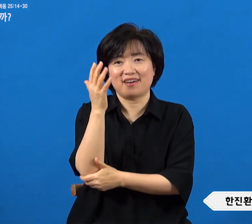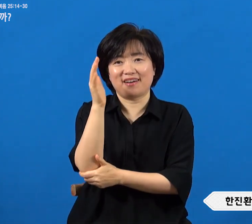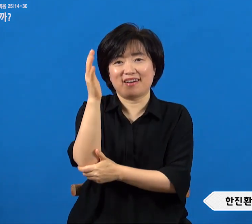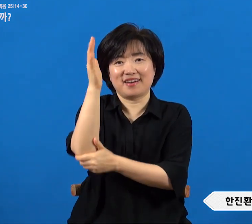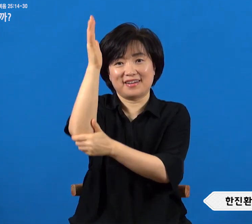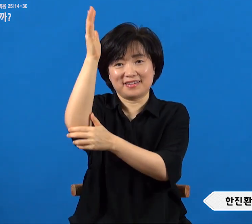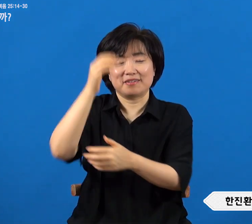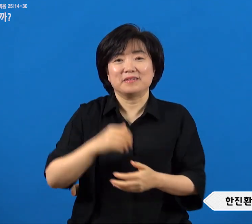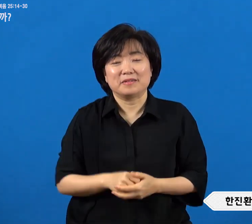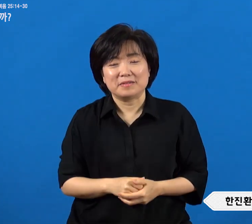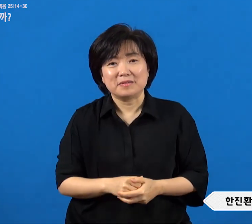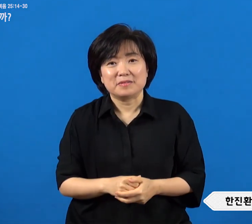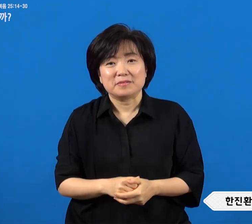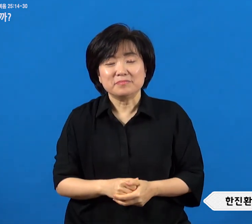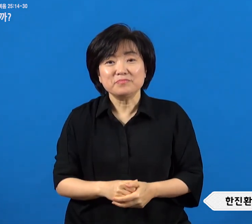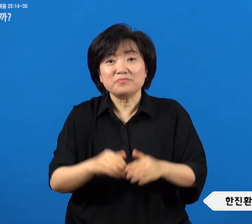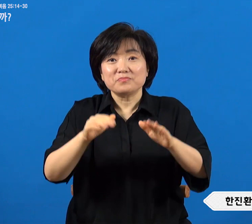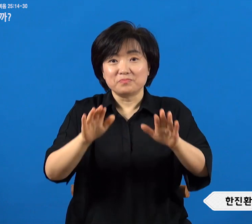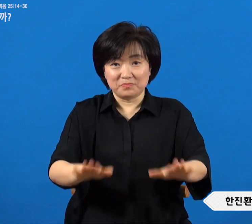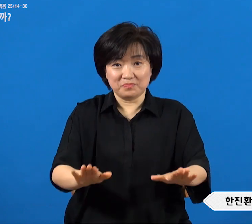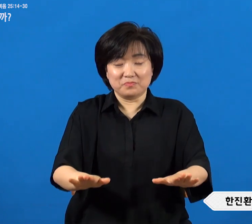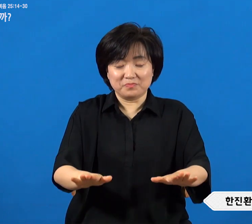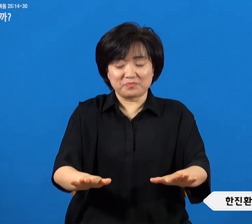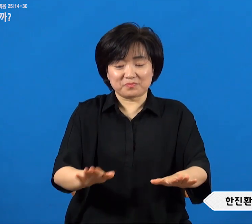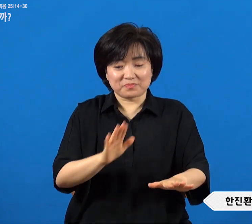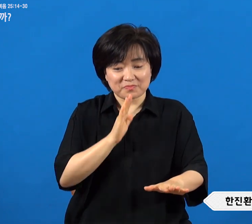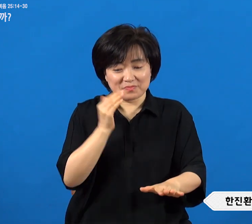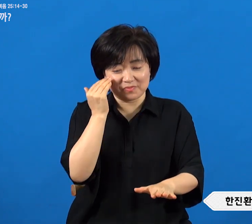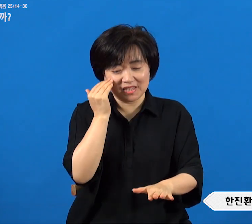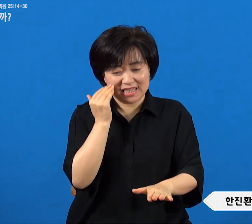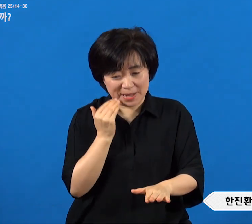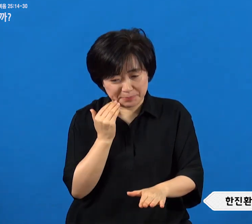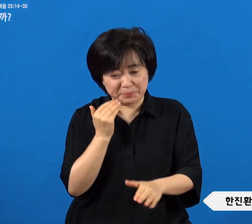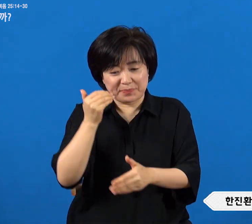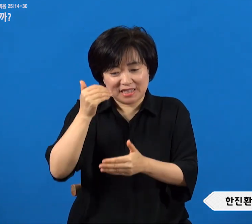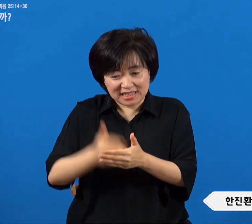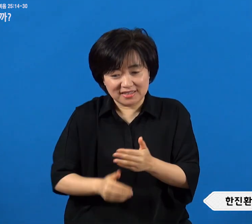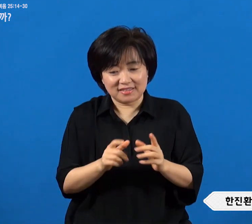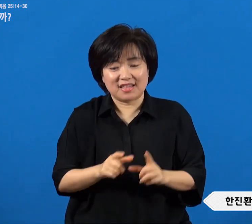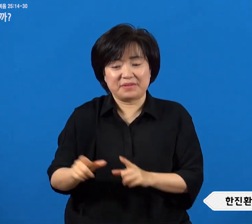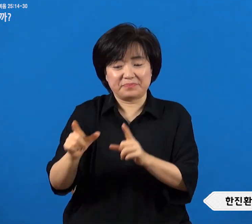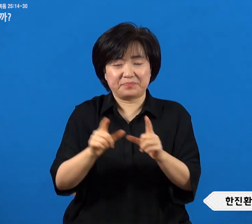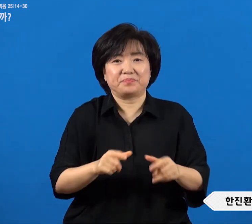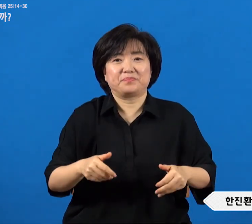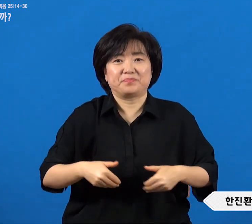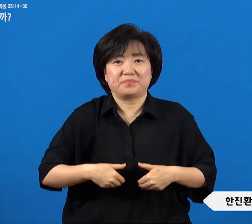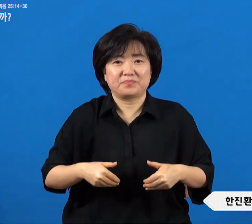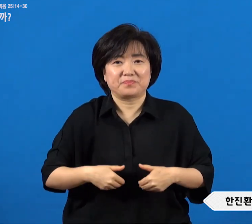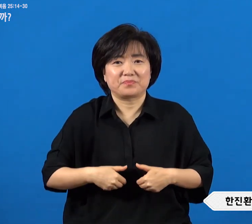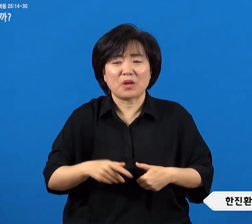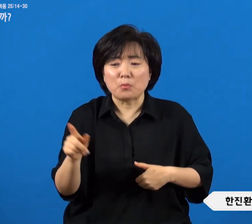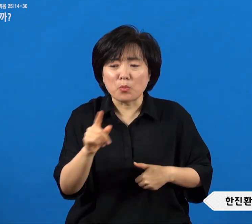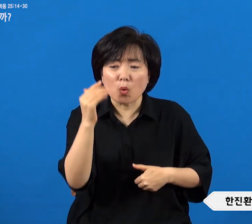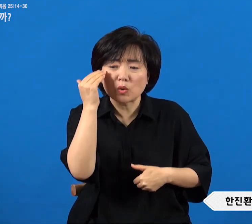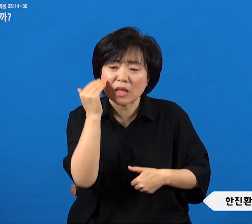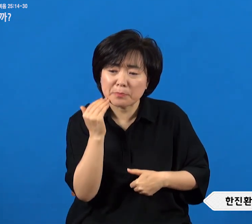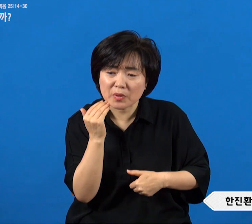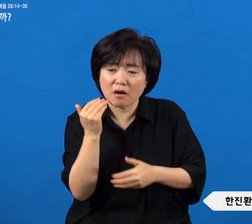그래서 오늘 남기는 삶을 살아야 한다고 했는데 무엇을 남겨라는